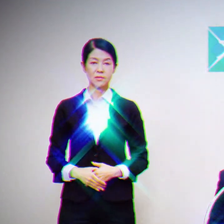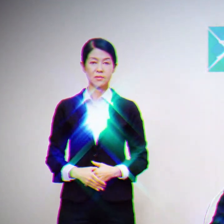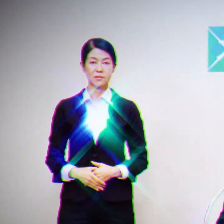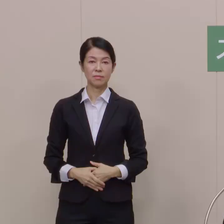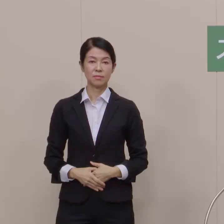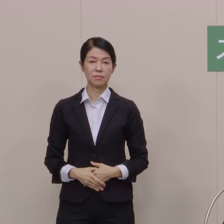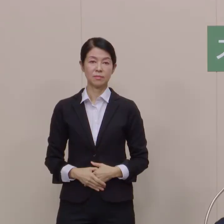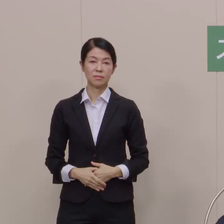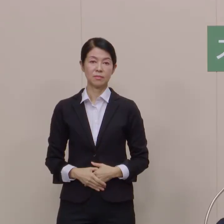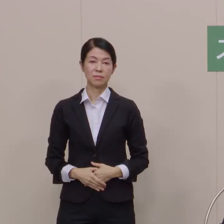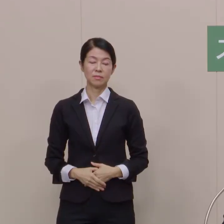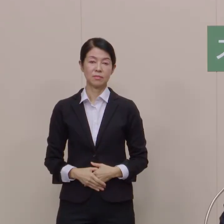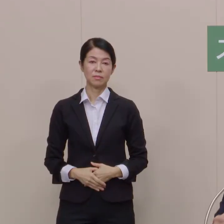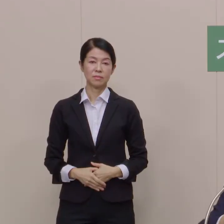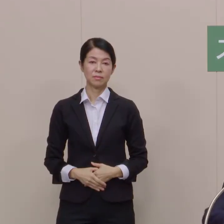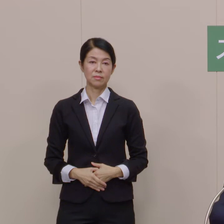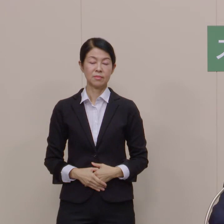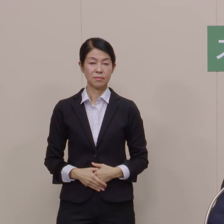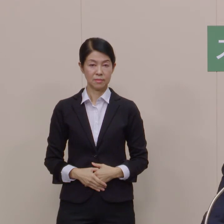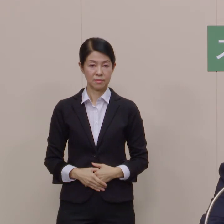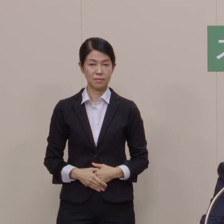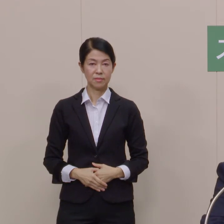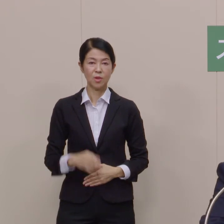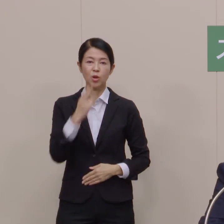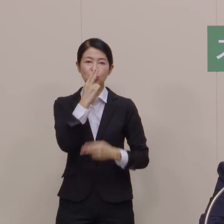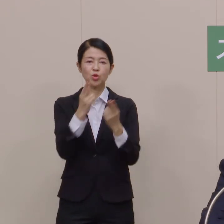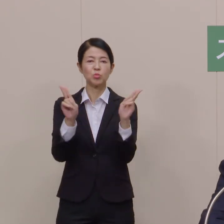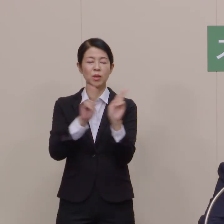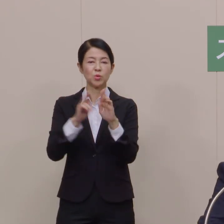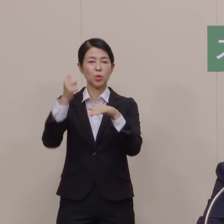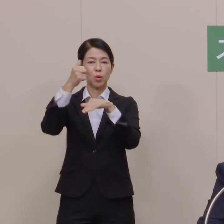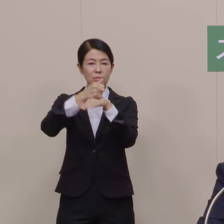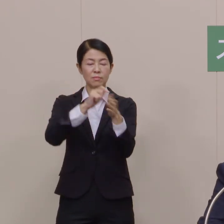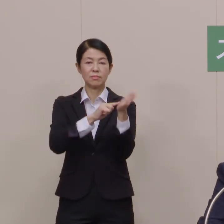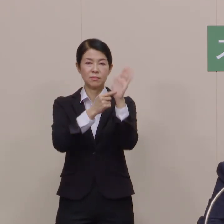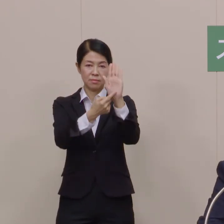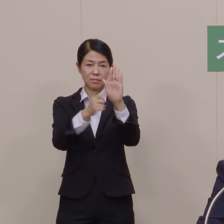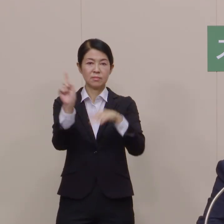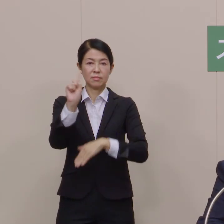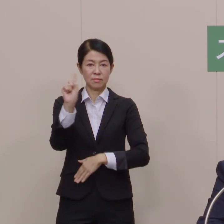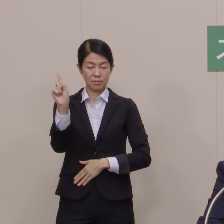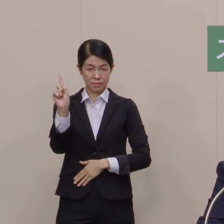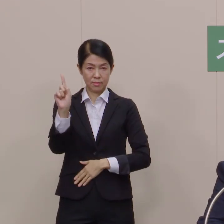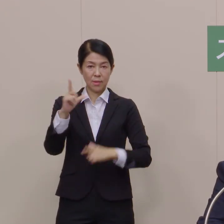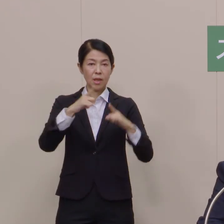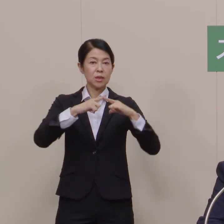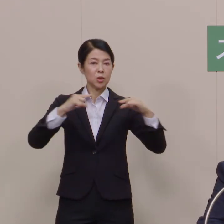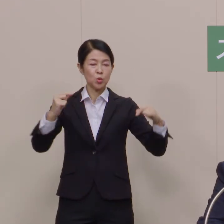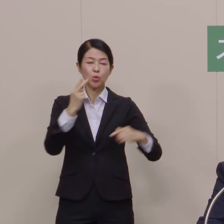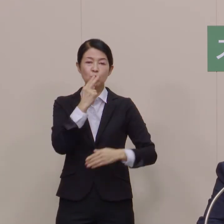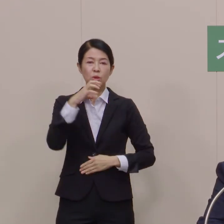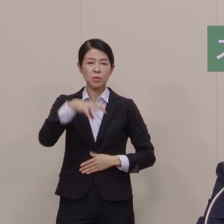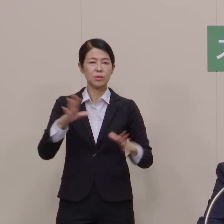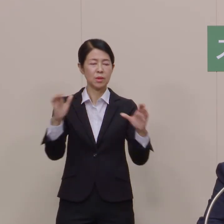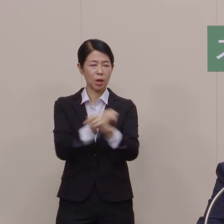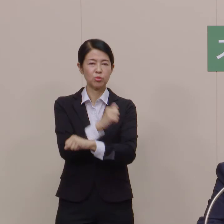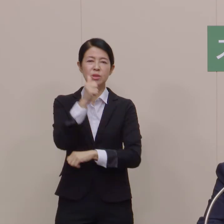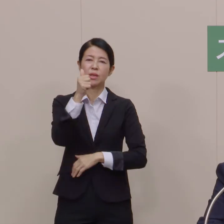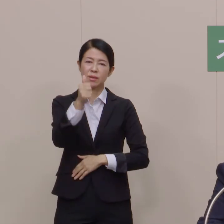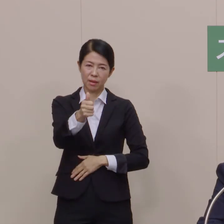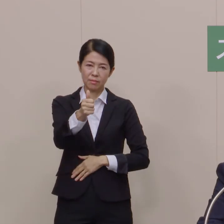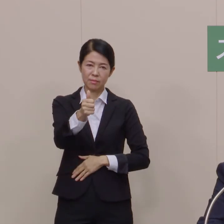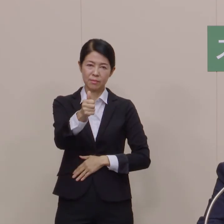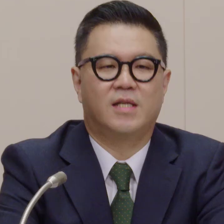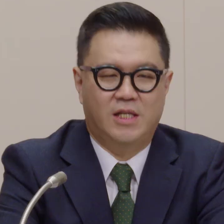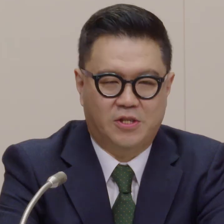所。ということで、スイマスと長谷川忍のマニフェストは、日本の吸える場所なくしちゃいけないです